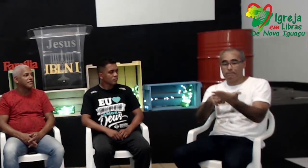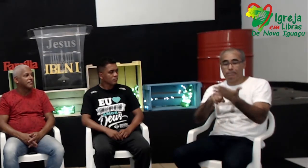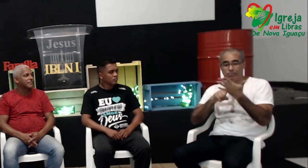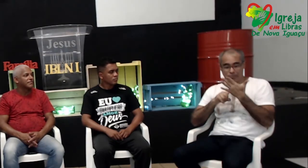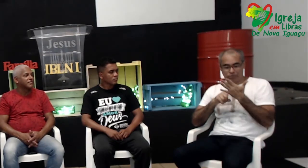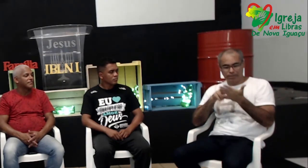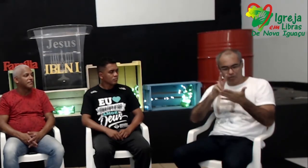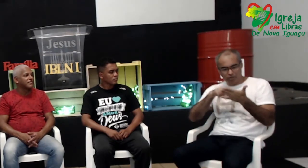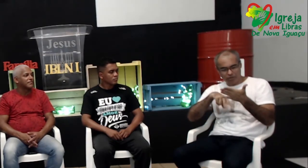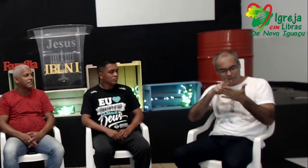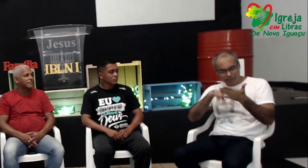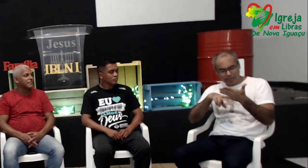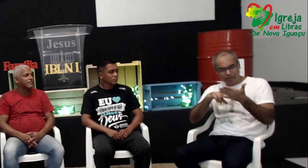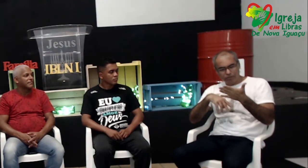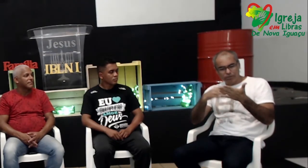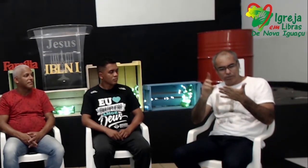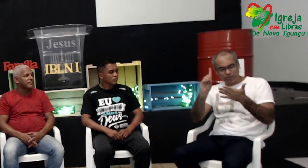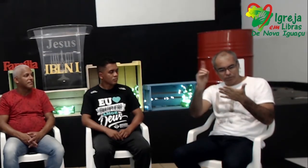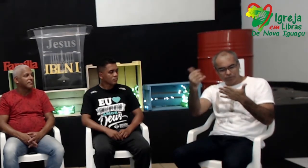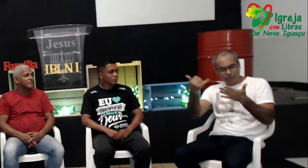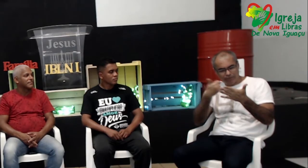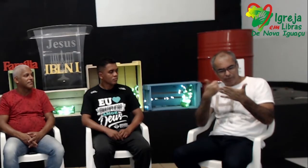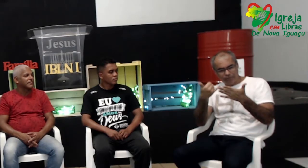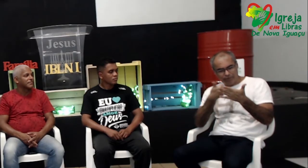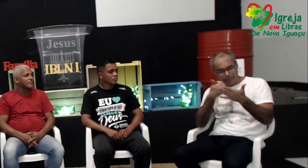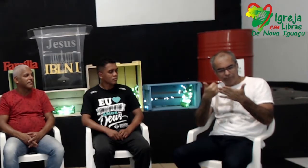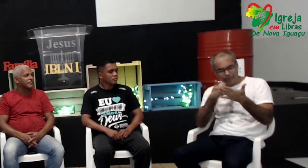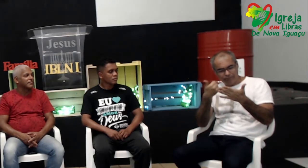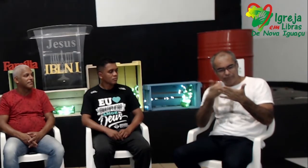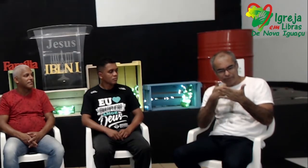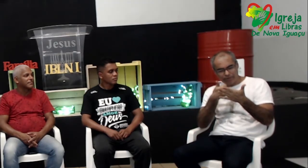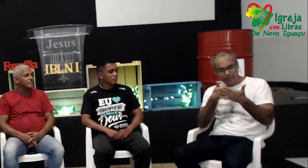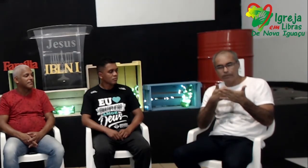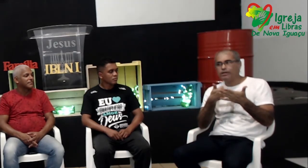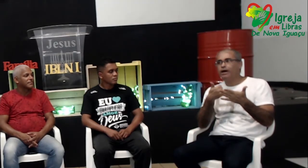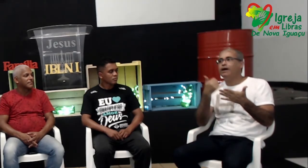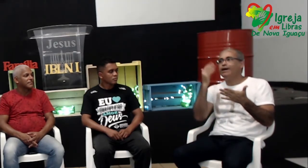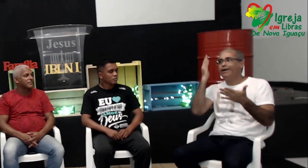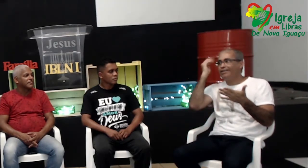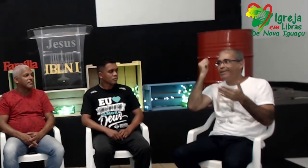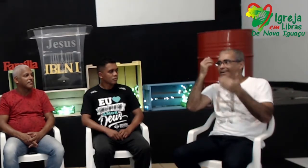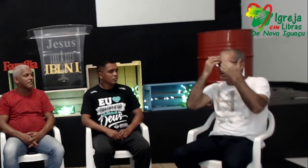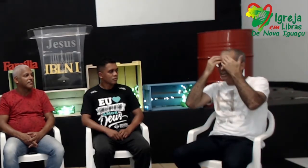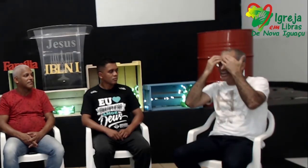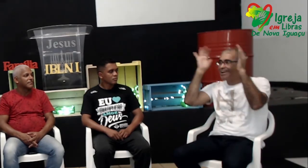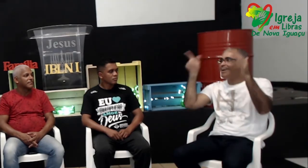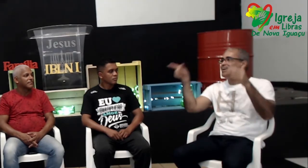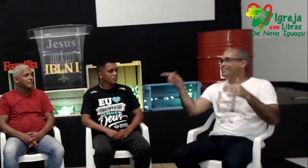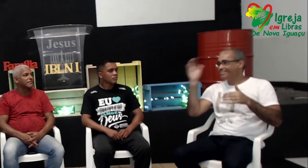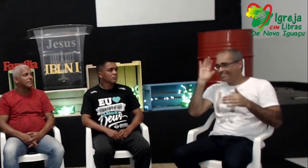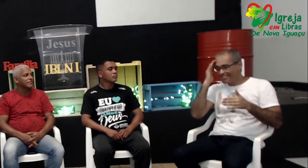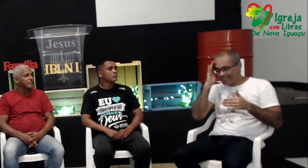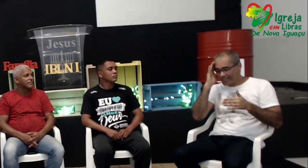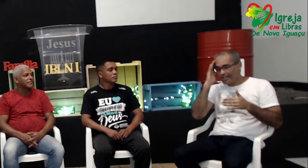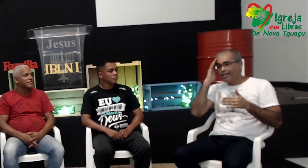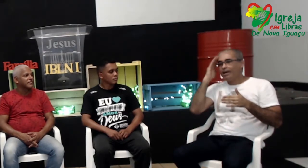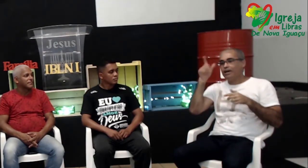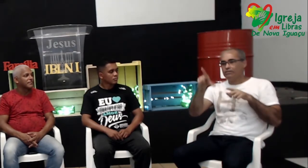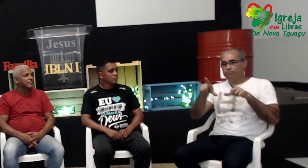de Deus. E quando nós lemos a Bíblia, ela vai nos falando, é como se Deus fosse falando e nós